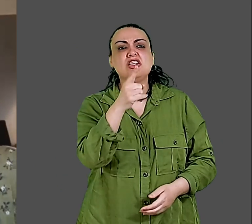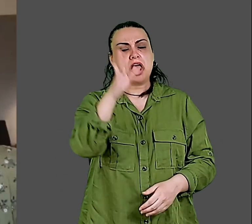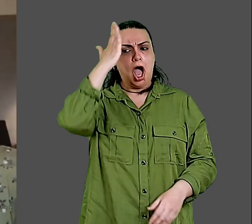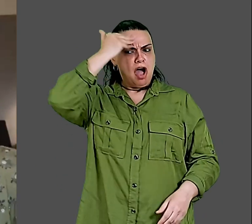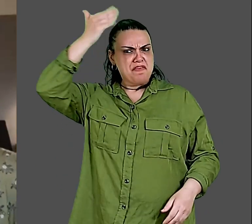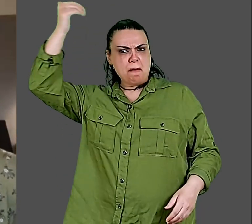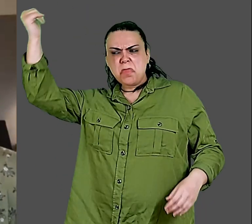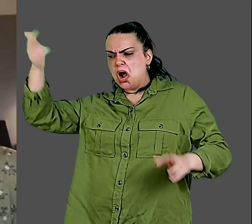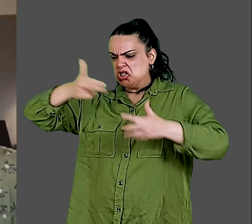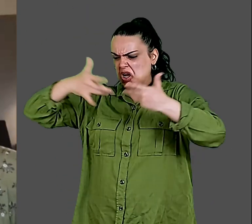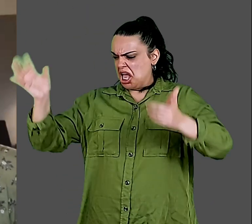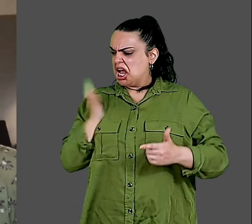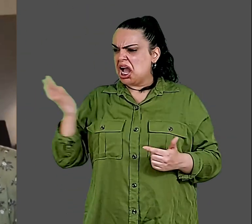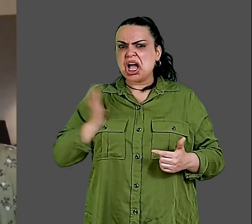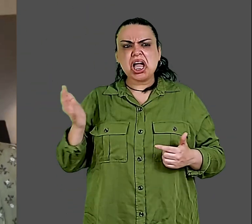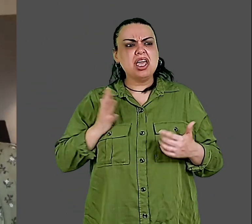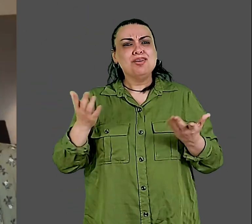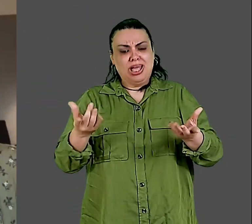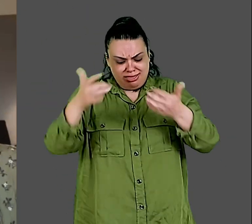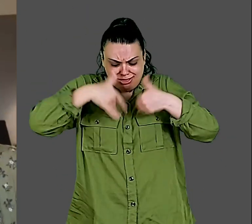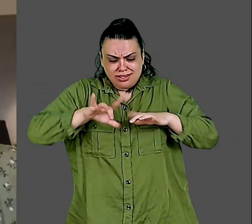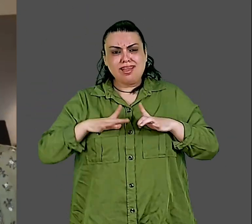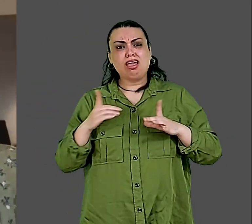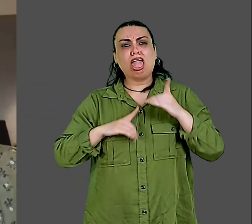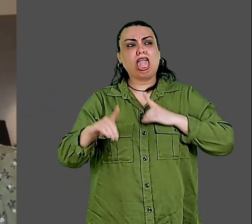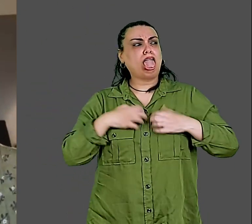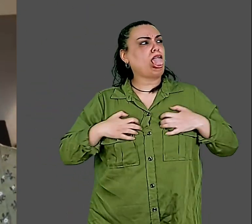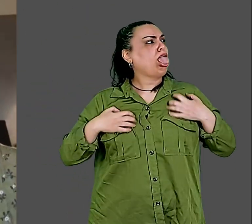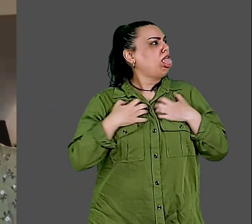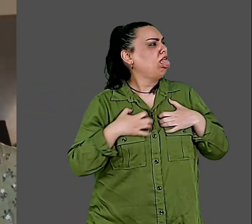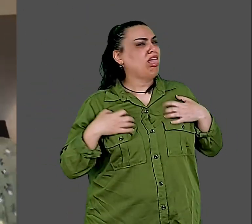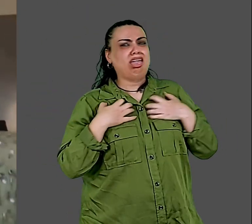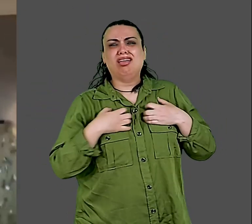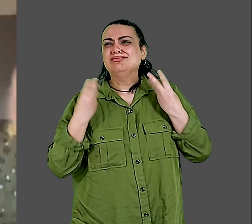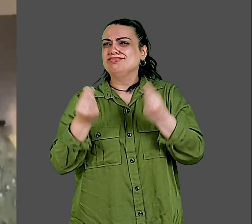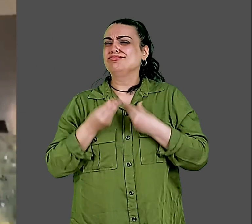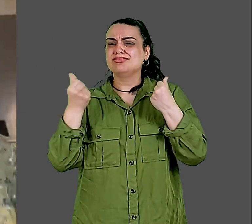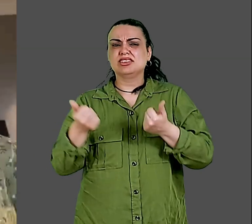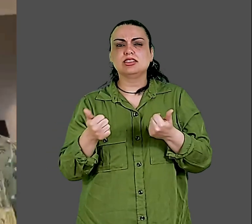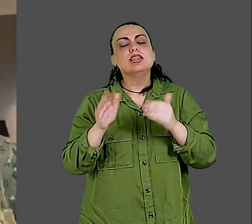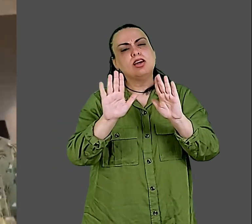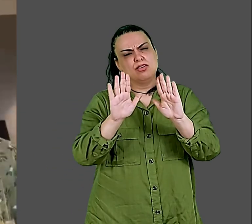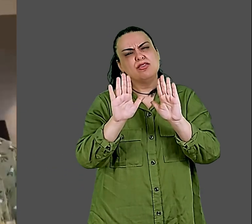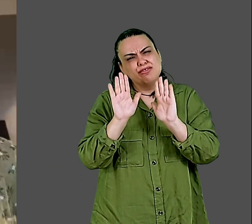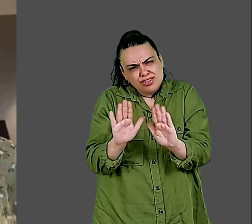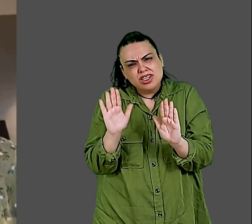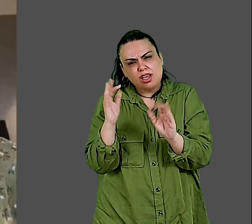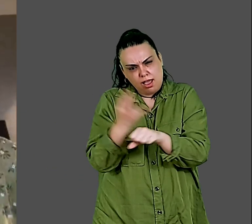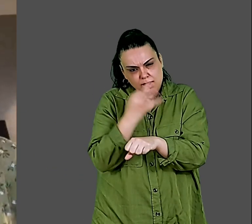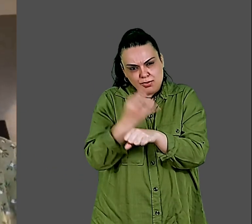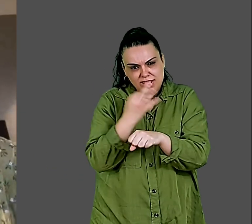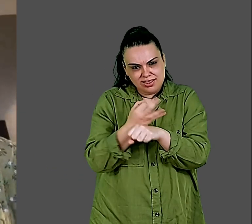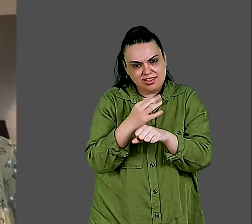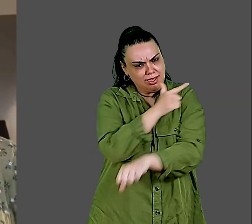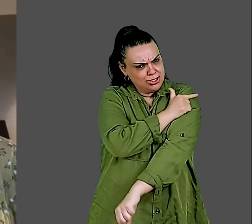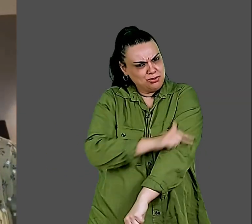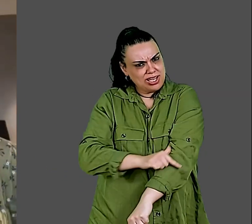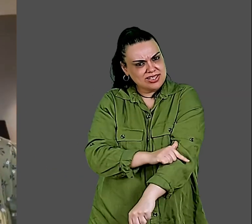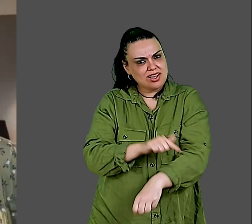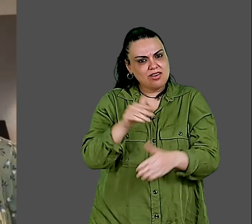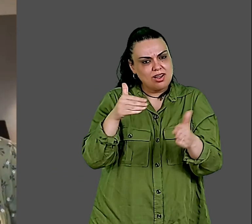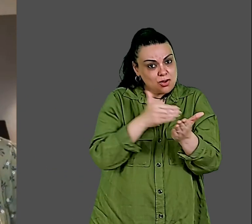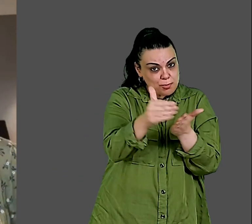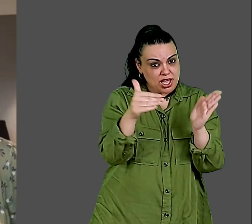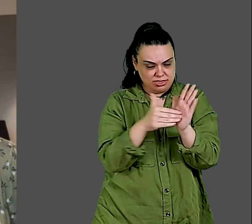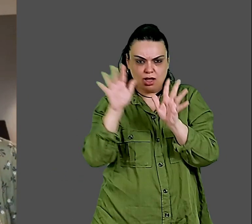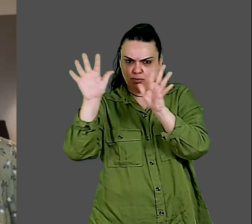disso aqui, o último tópico, ok? Lembra do que eu disse lá no início, se você chegou depois? Mantenha a educação, o propósito, fica até o final. Começamos junto